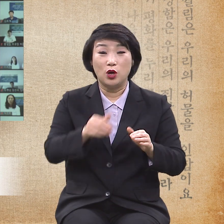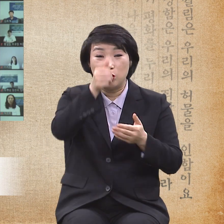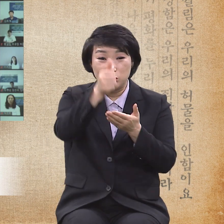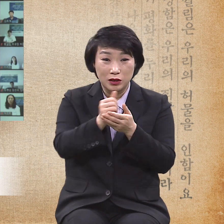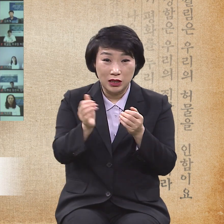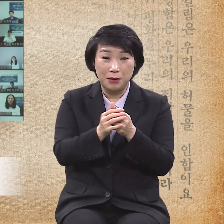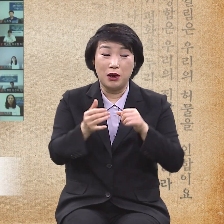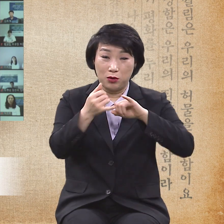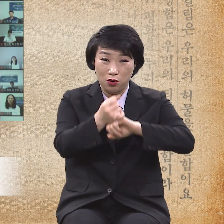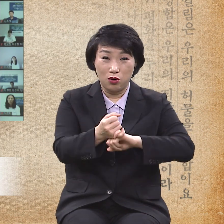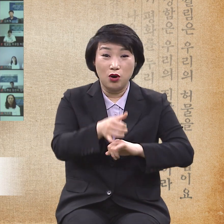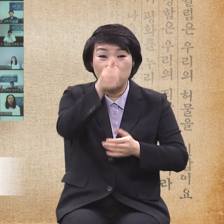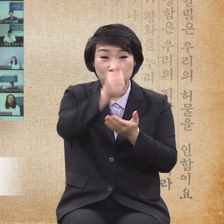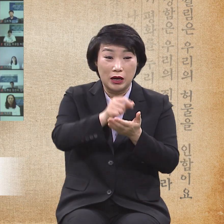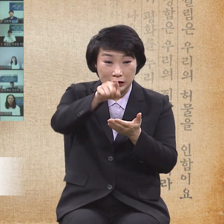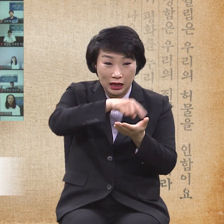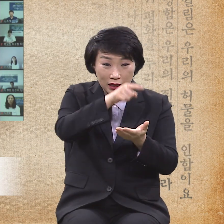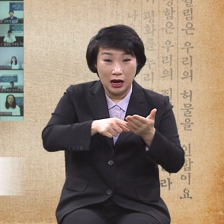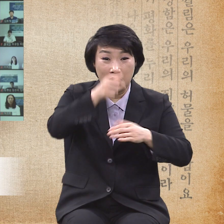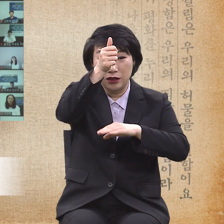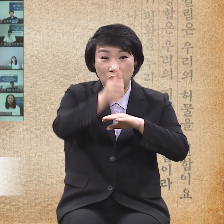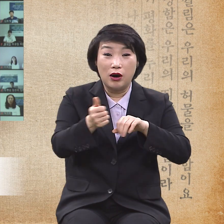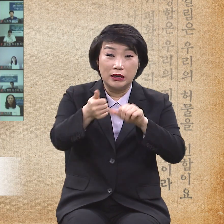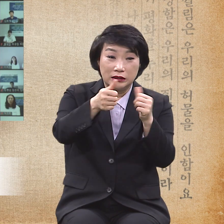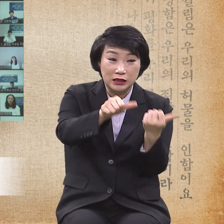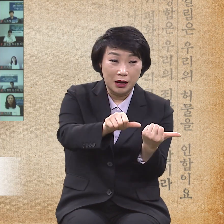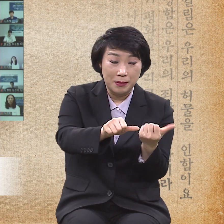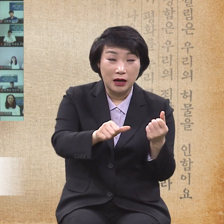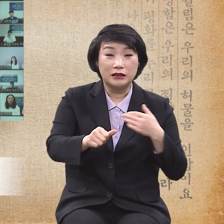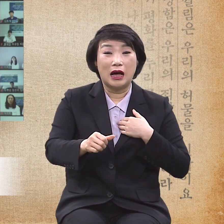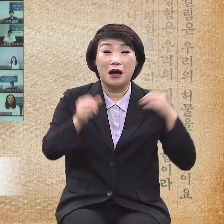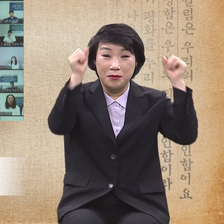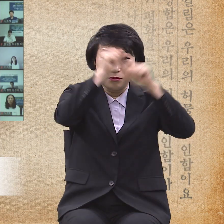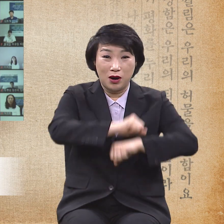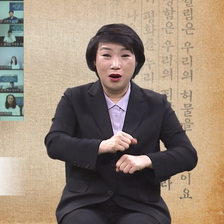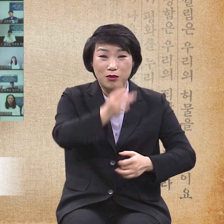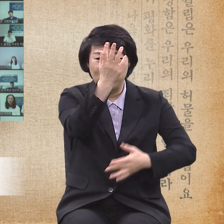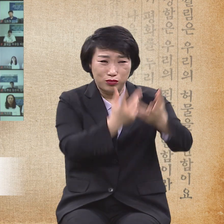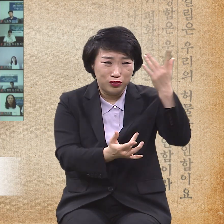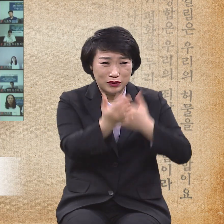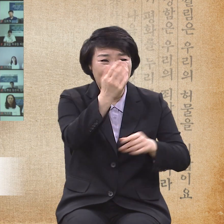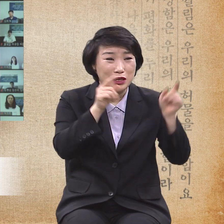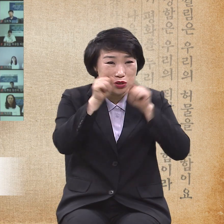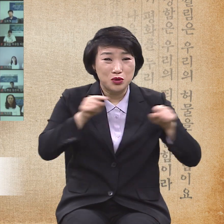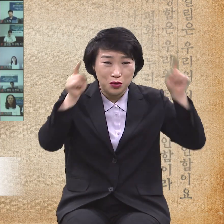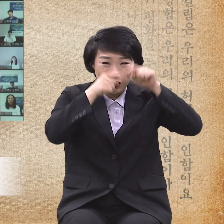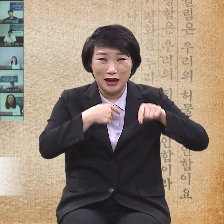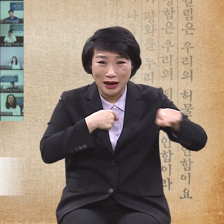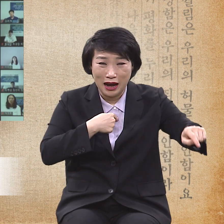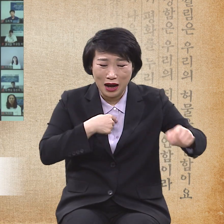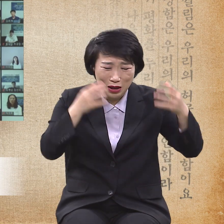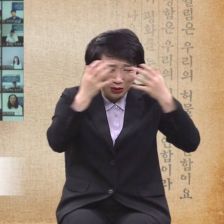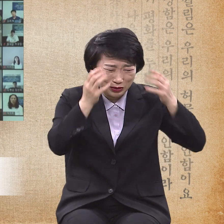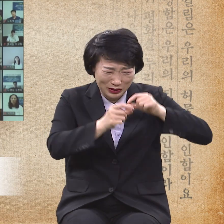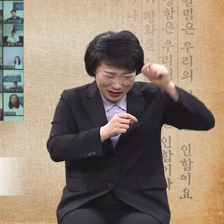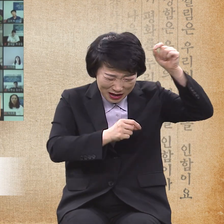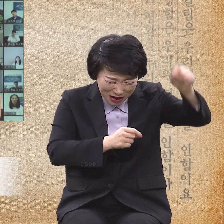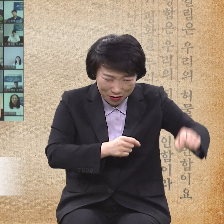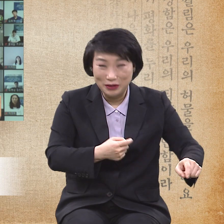죄로 반드시 죄값은 사망이라고 하는 멸망하여 저불 타는 지옥에서